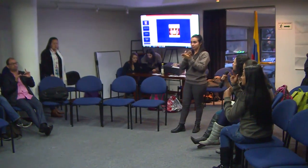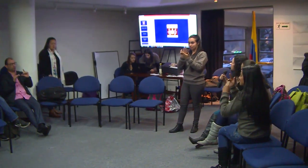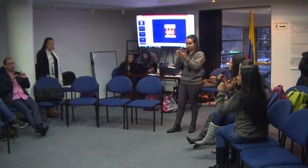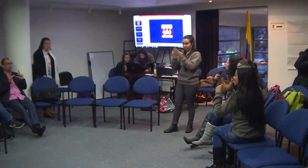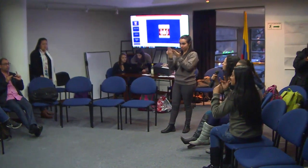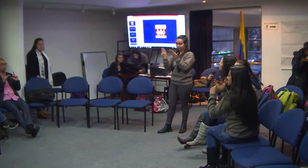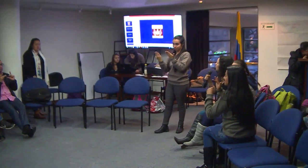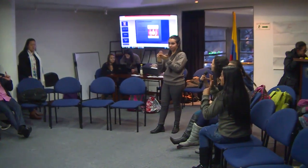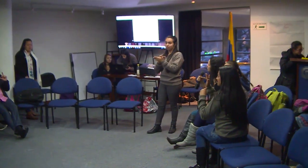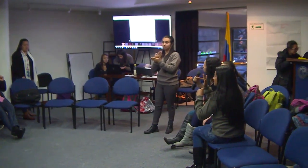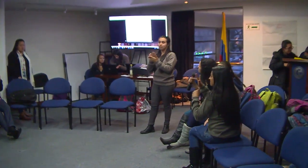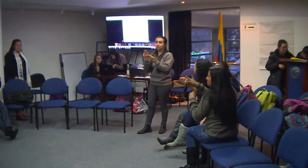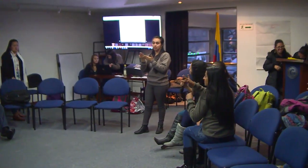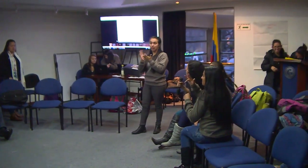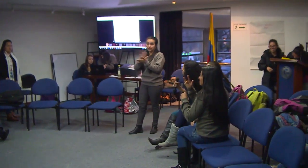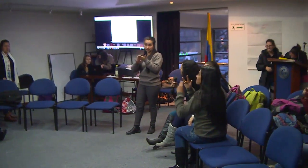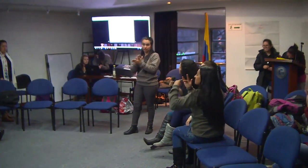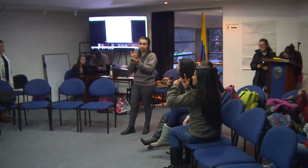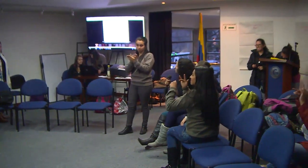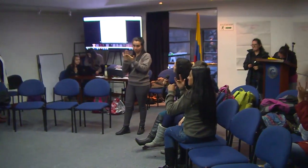El segundo momento.